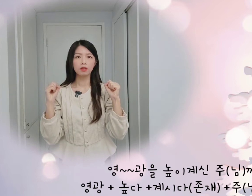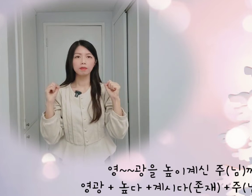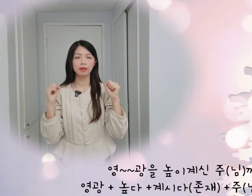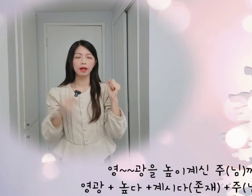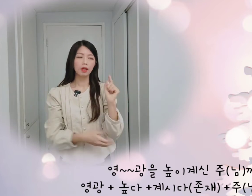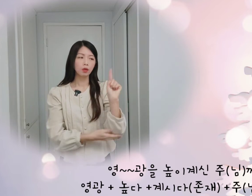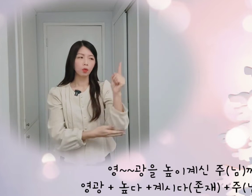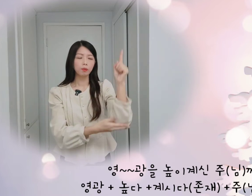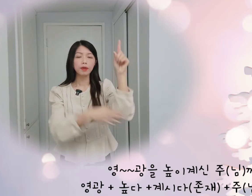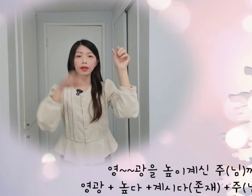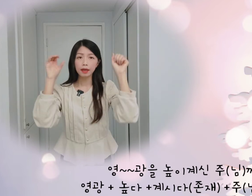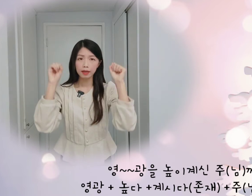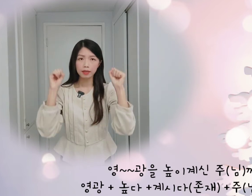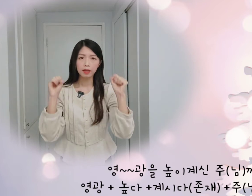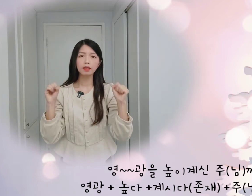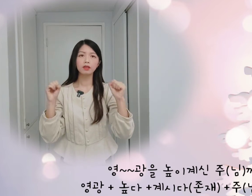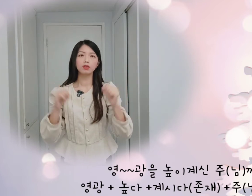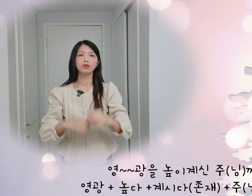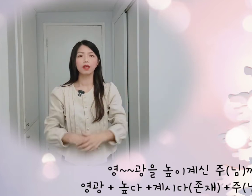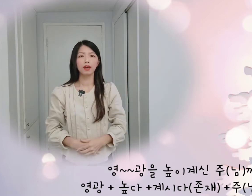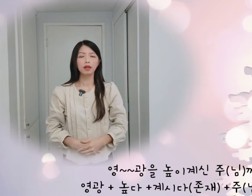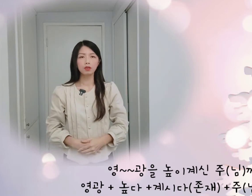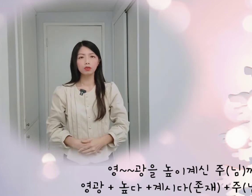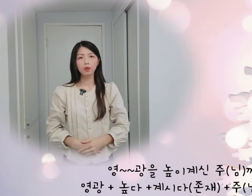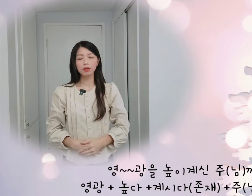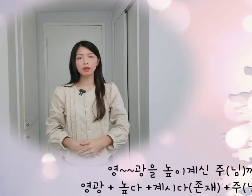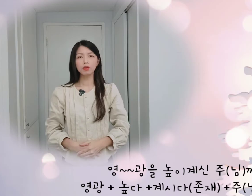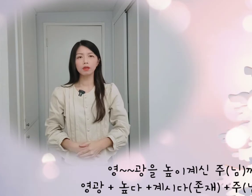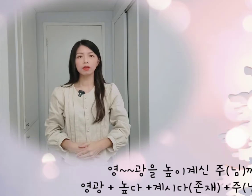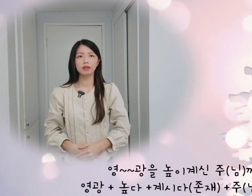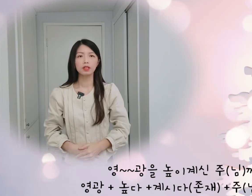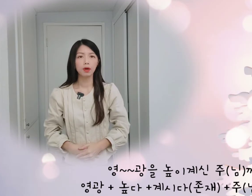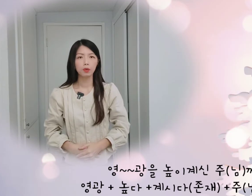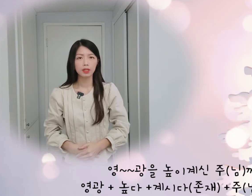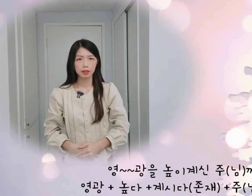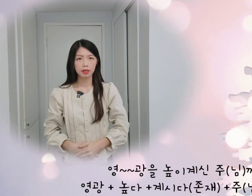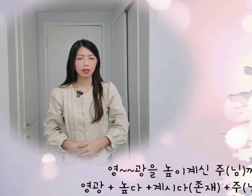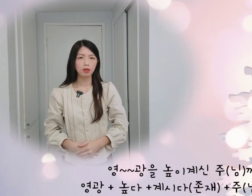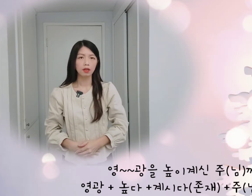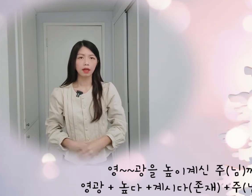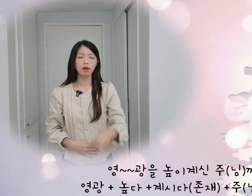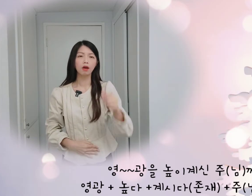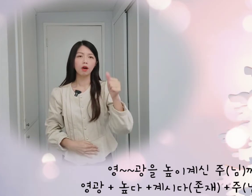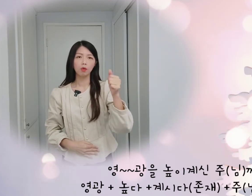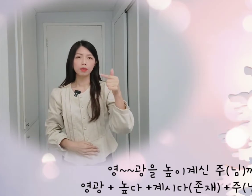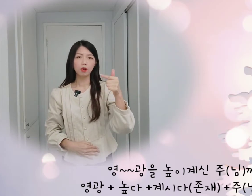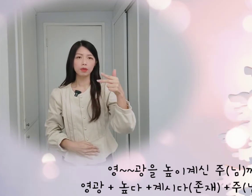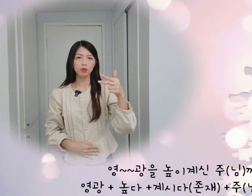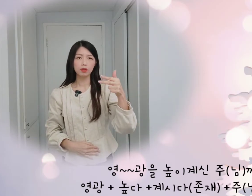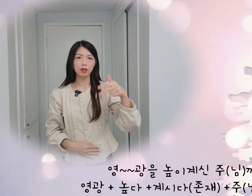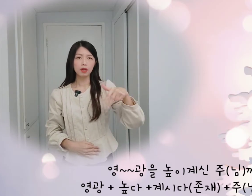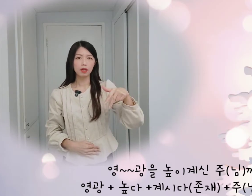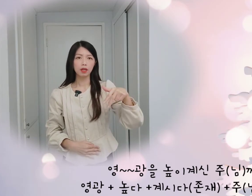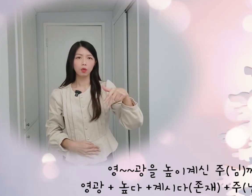존재하다 이런 뜻입니다. 높이 계신 주께. 주라고 하는 뜻의 수어는 지화로 지읒을 하셔야 되는데요. 엄지,